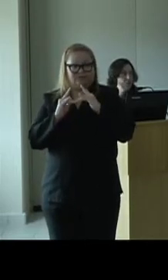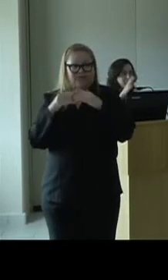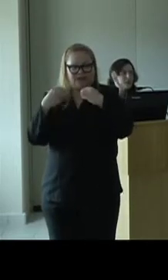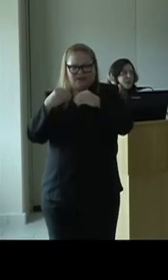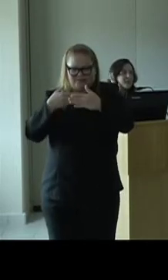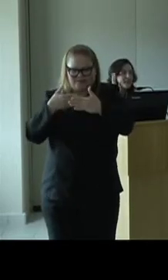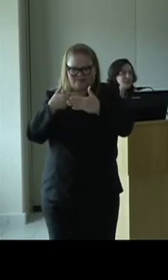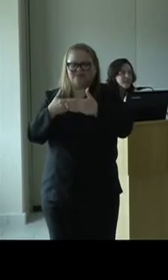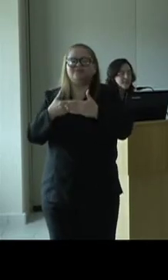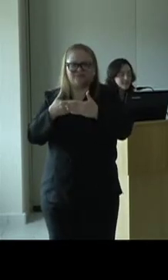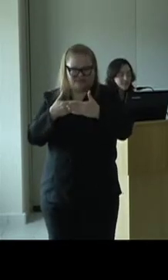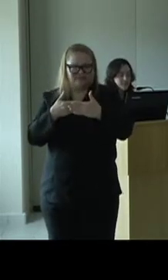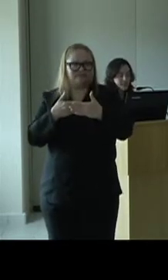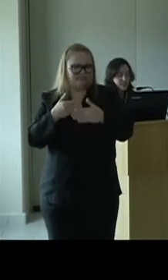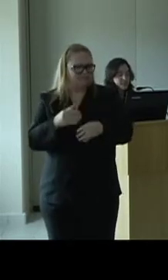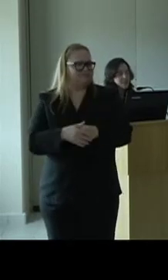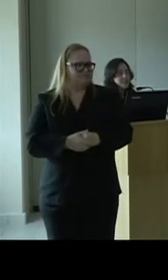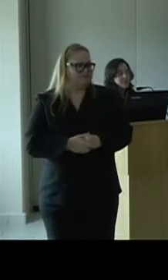suficientemente cerca. Sí, ella va, así es.